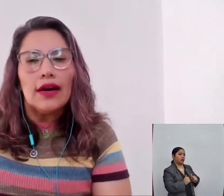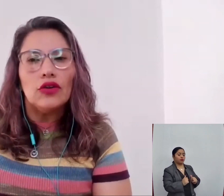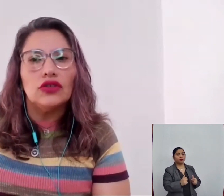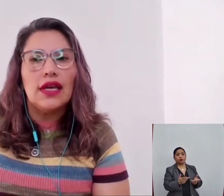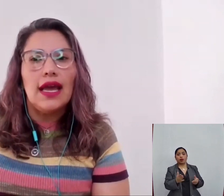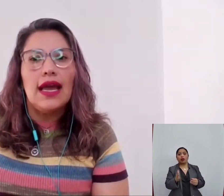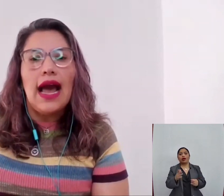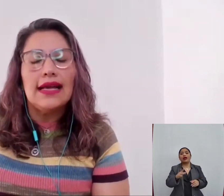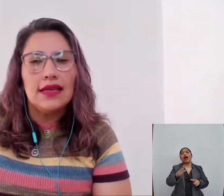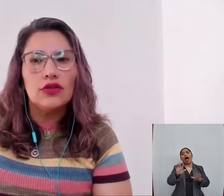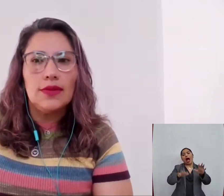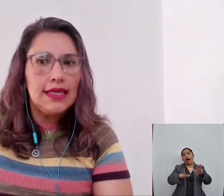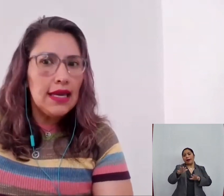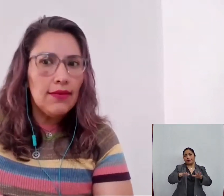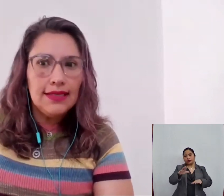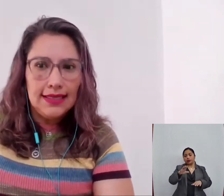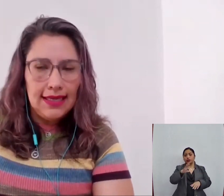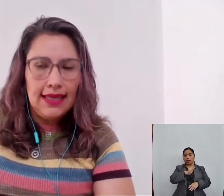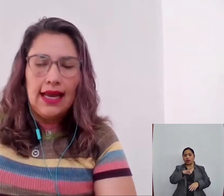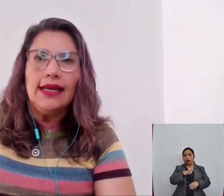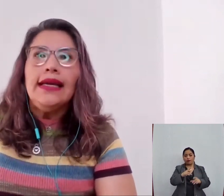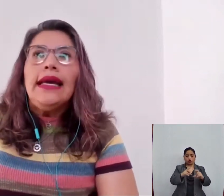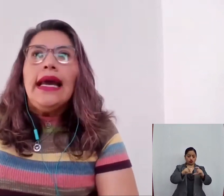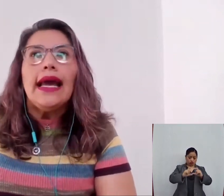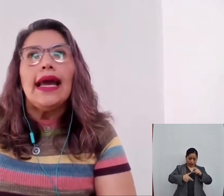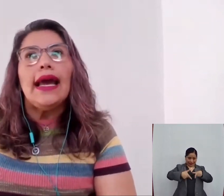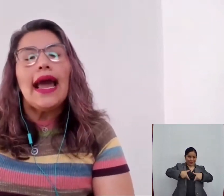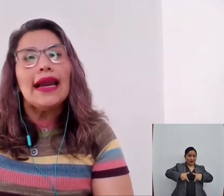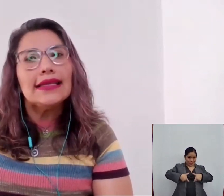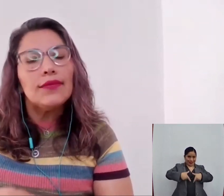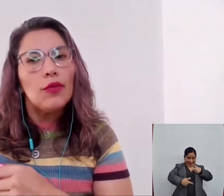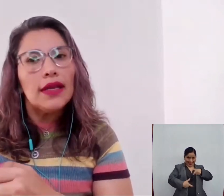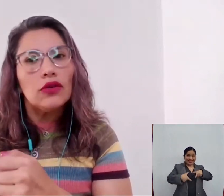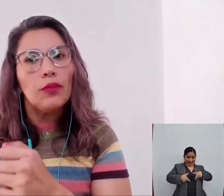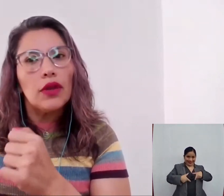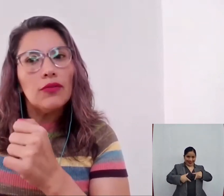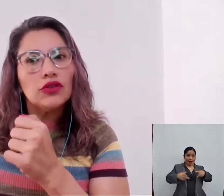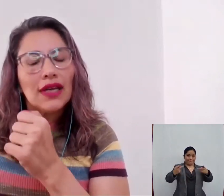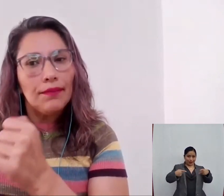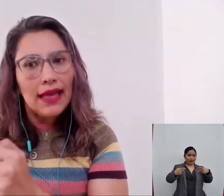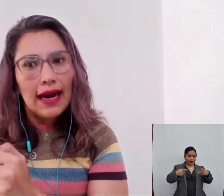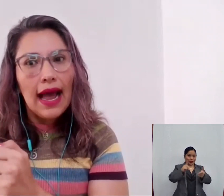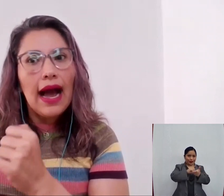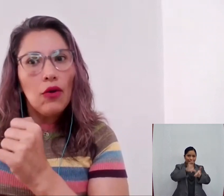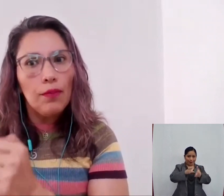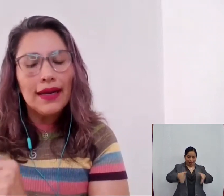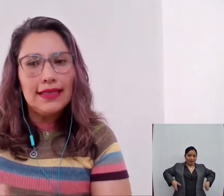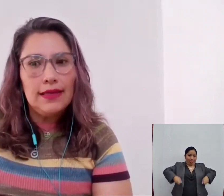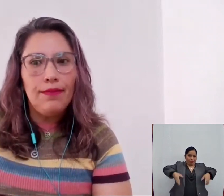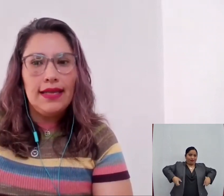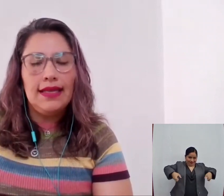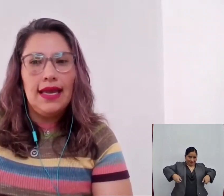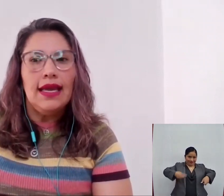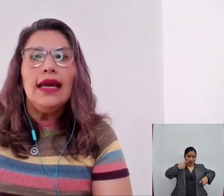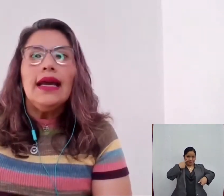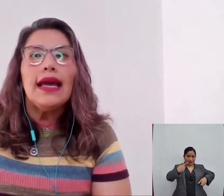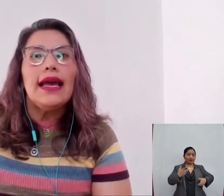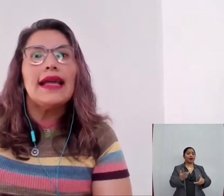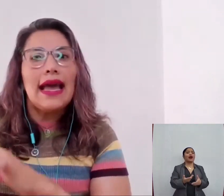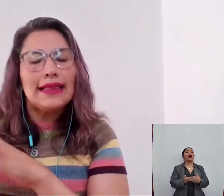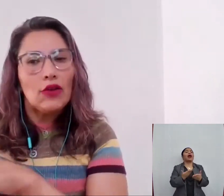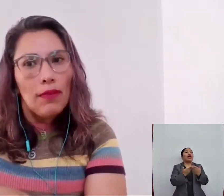para podernos hacernos visibles, etc. En ese momento pudimos captar a un